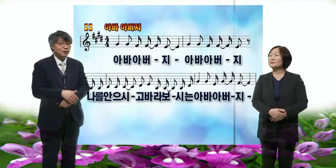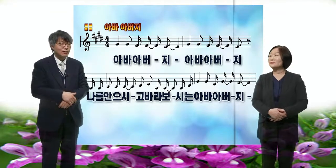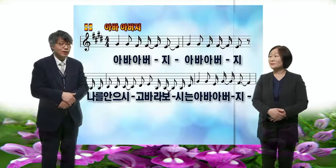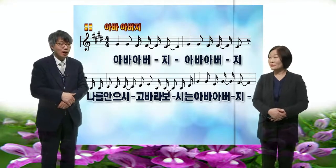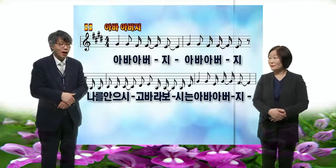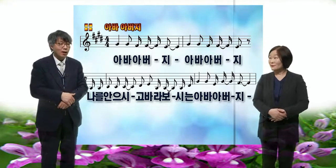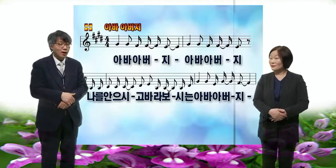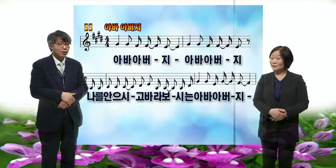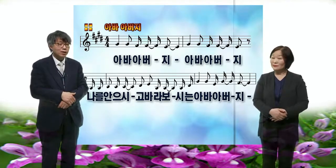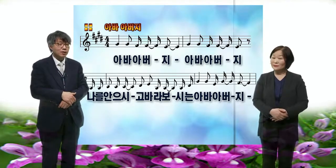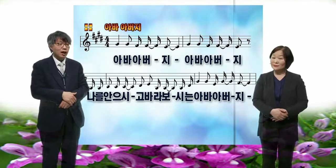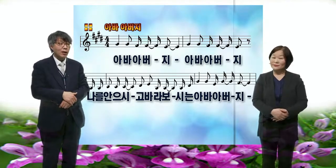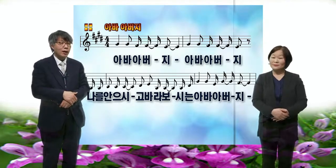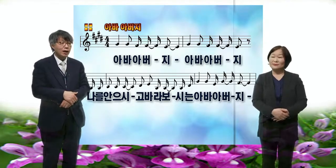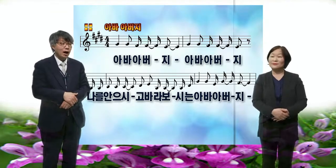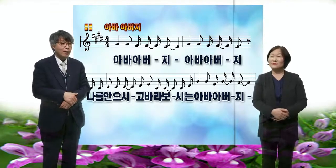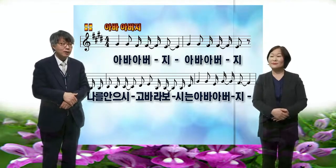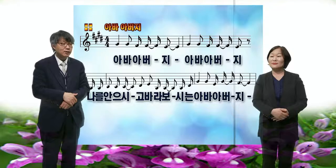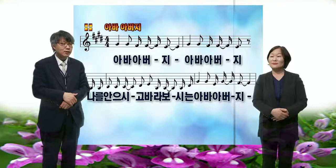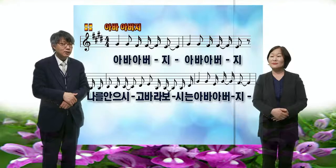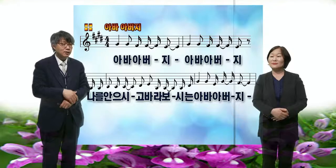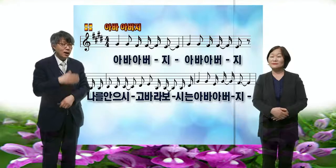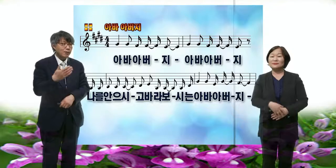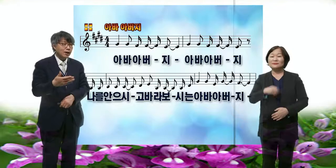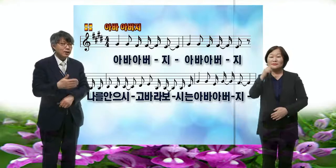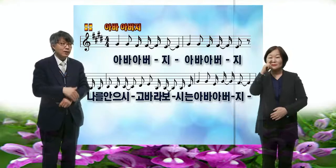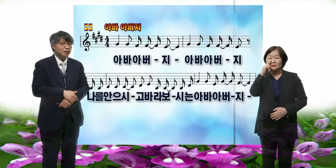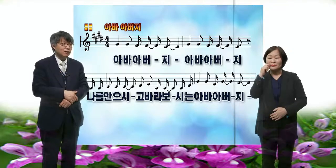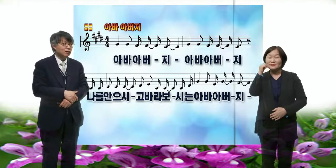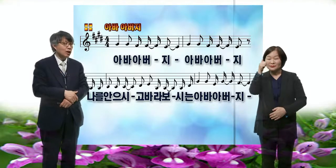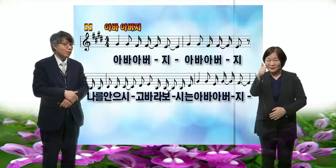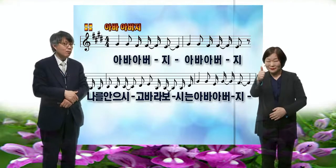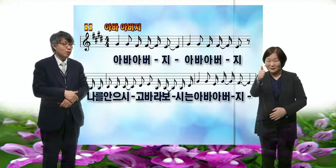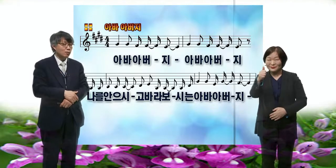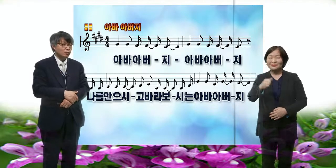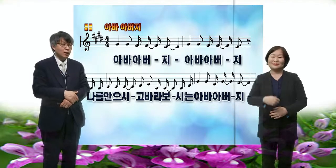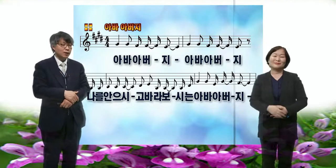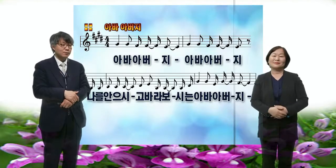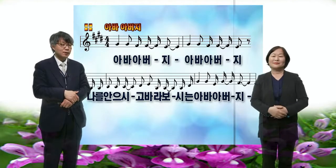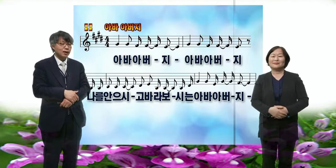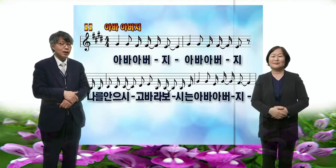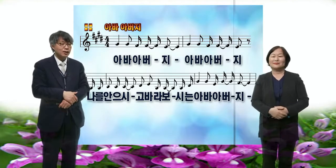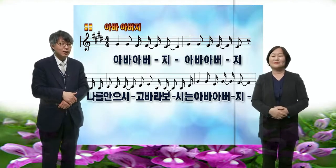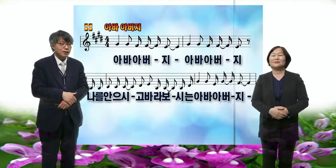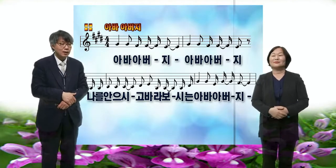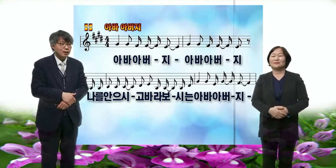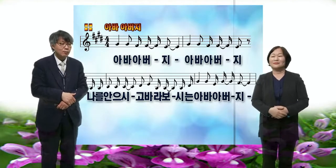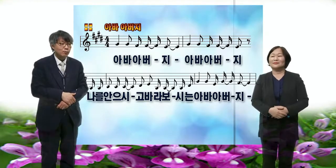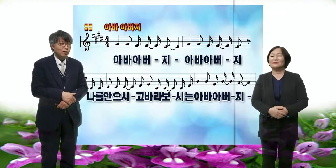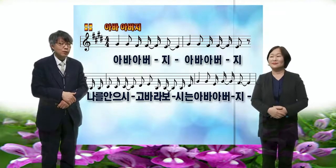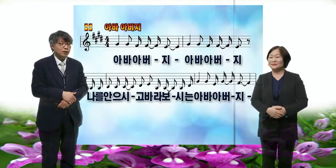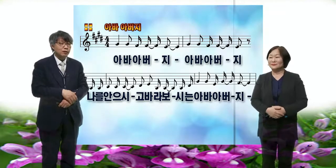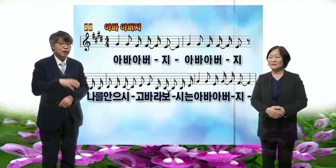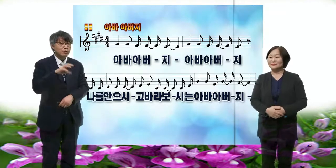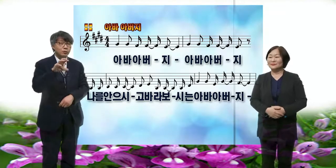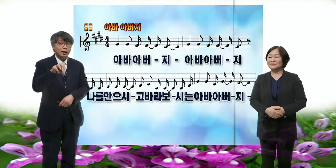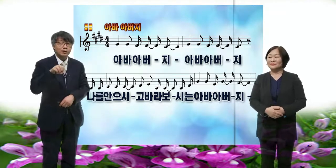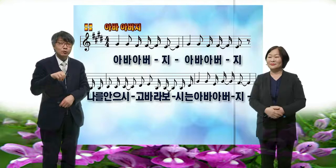있어서 아버지를 했는데 아바는 아빠잖아요. 그래서 그렇게 한번 불러보도록 하겠습니다. 같이 한번 불러볼 텐데 저희가 조사 같은 거 좀